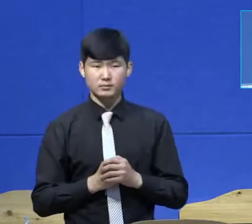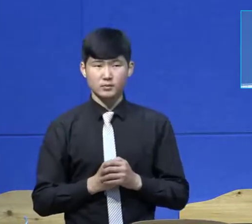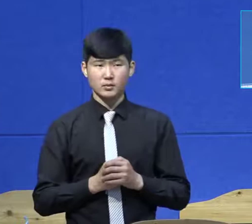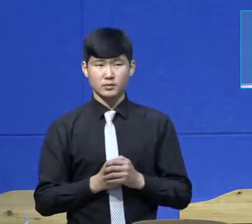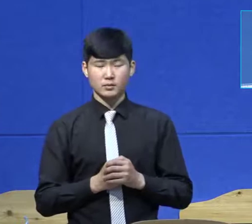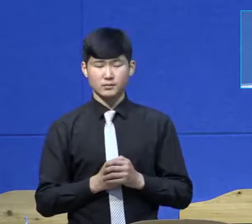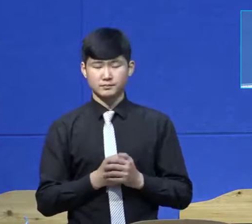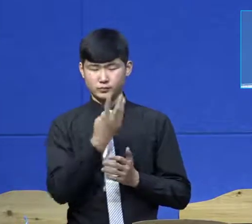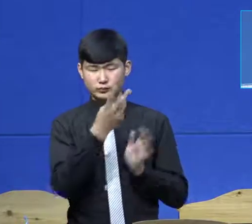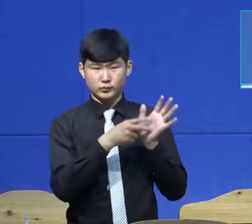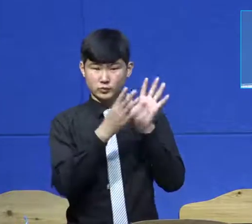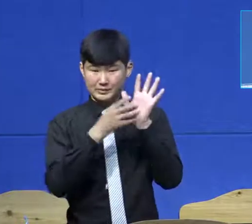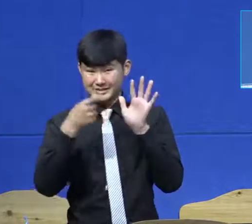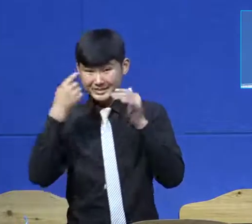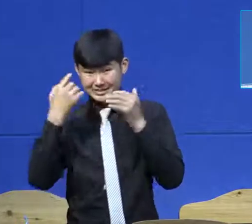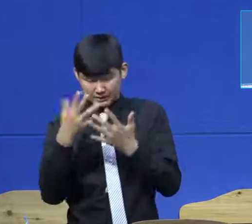9-10 дээрээс харуул.